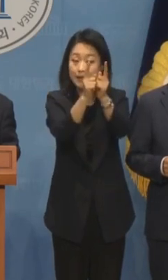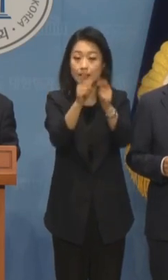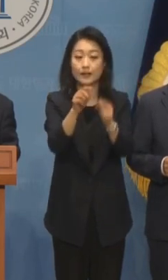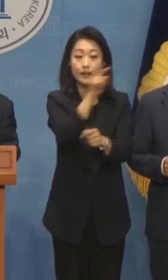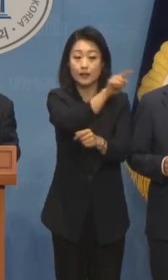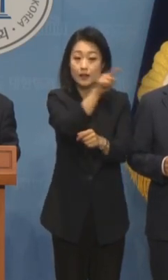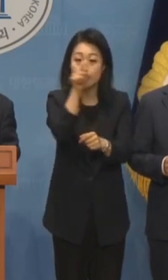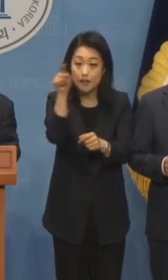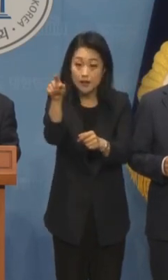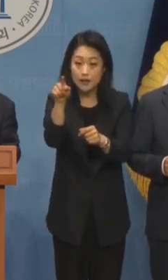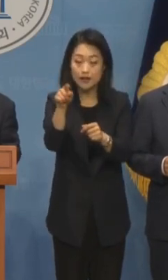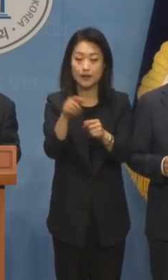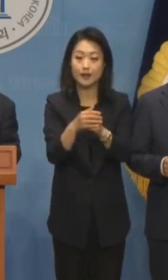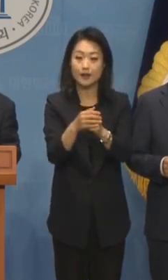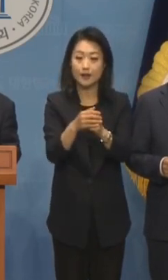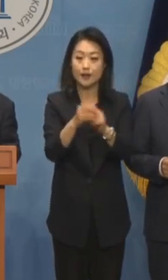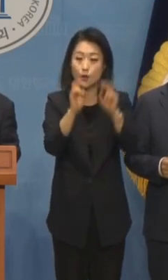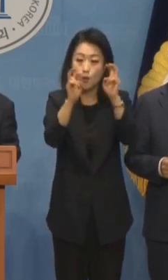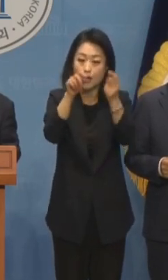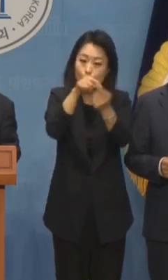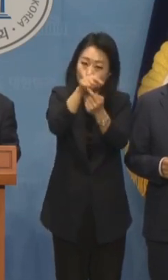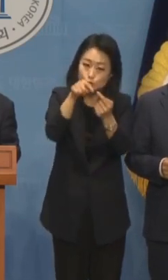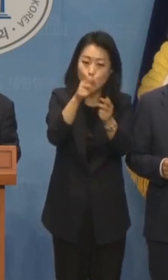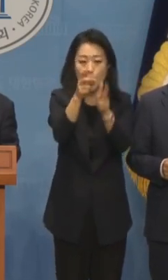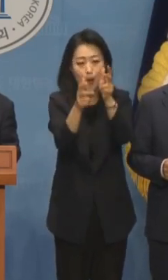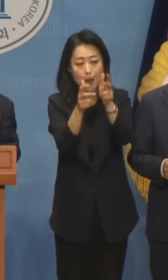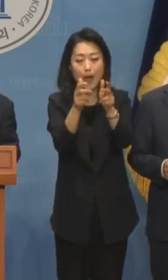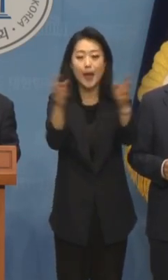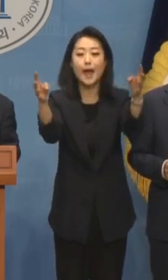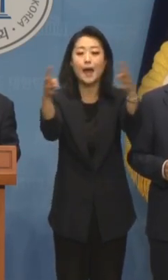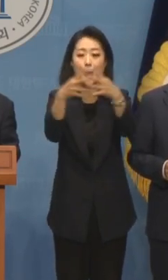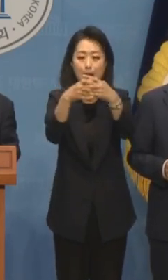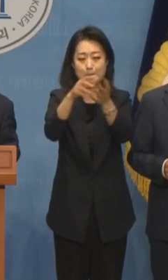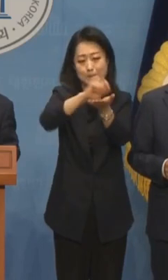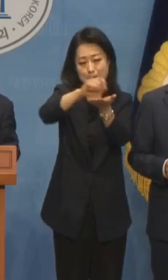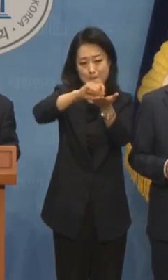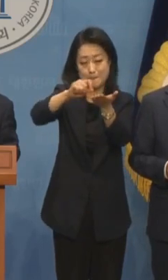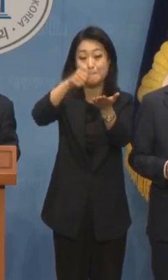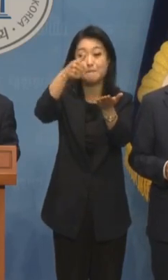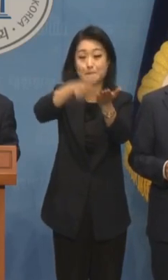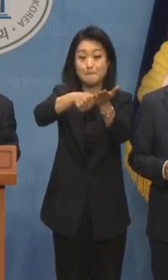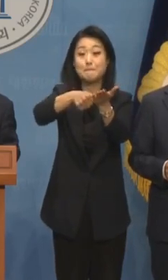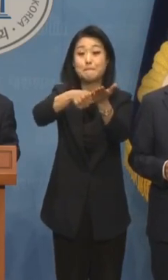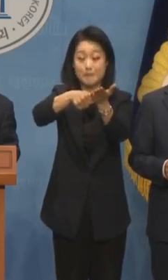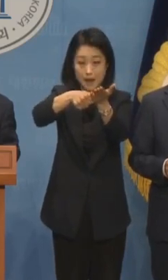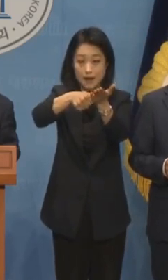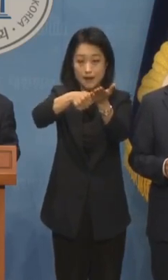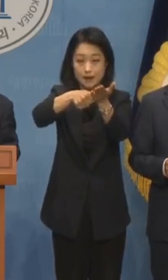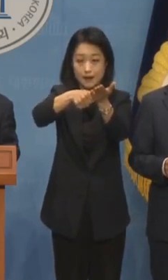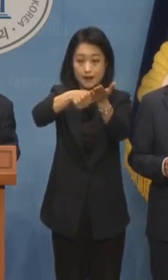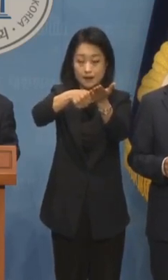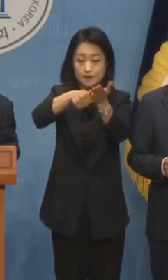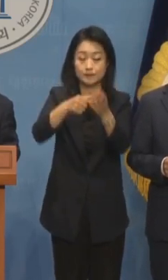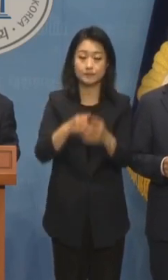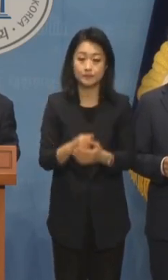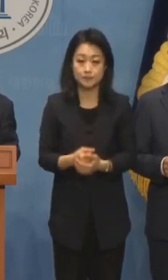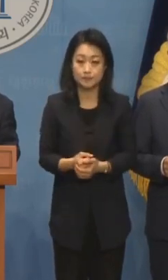성격의 경협 합의서를 두 사람이 작성하였습니다. 이때부터 전혀 다른 국면에 진입하게